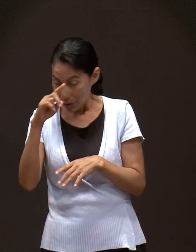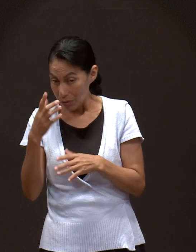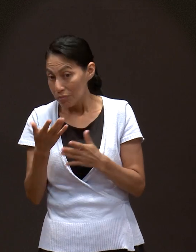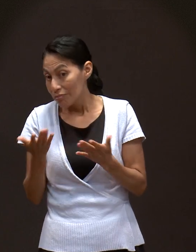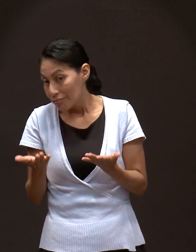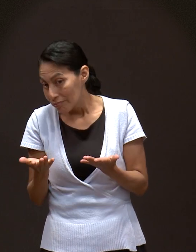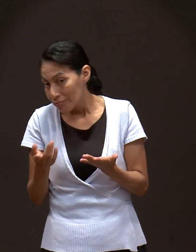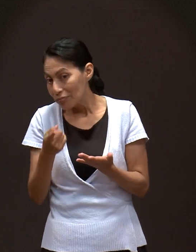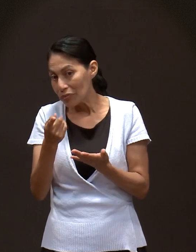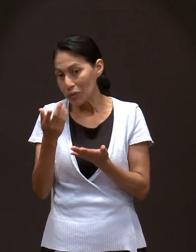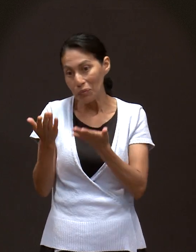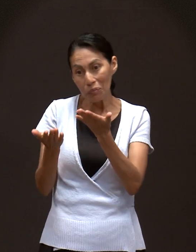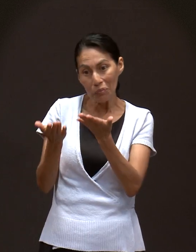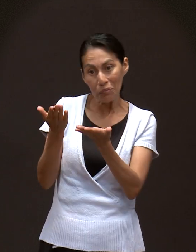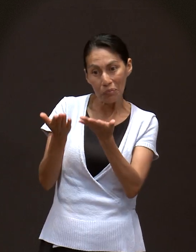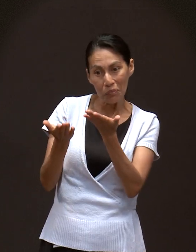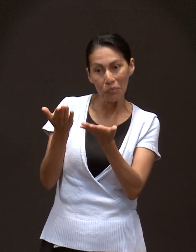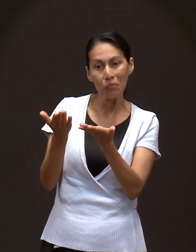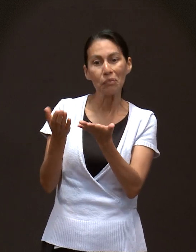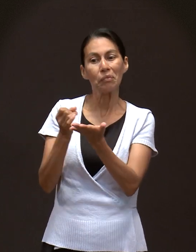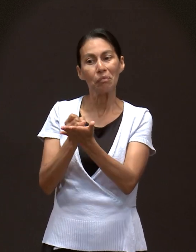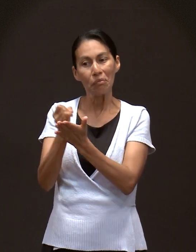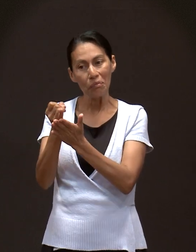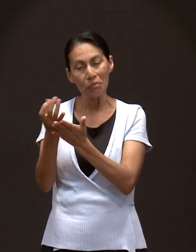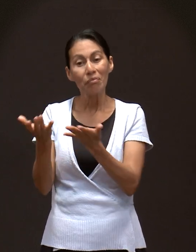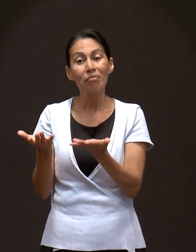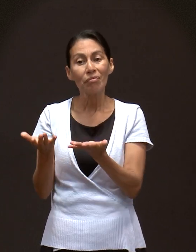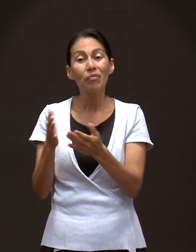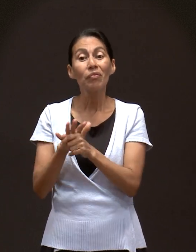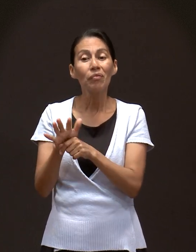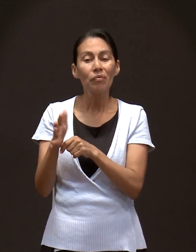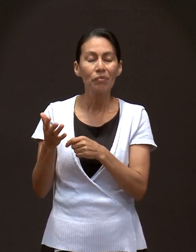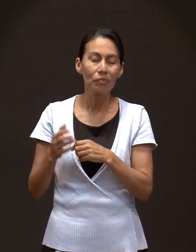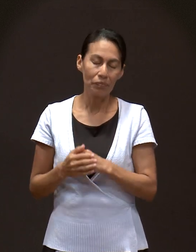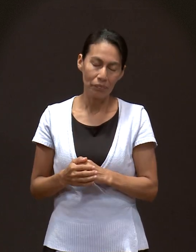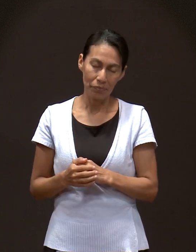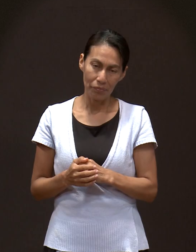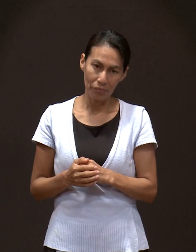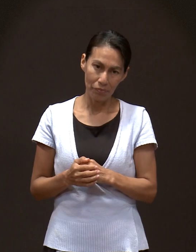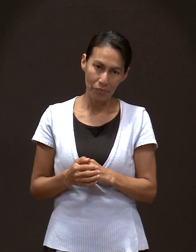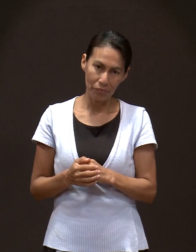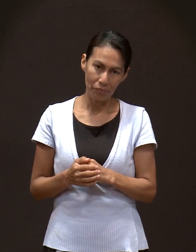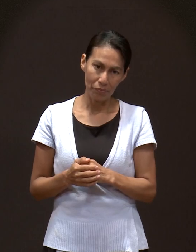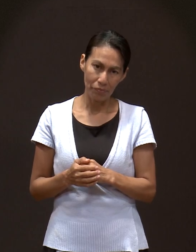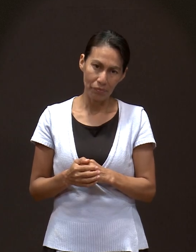pastor y él me dijo, bueno, tienes que nivelarlo, ¿qué vas a elegir?